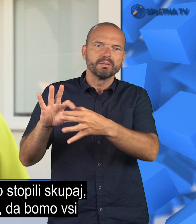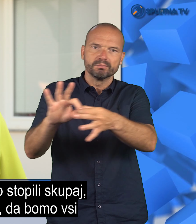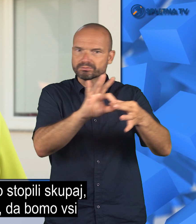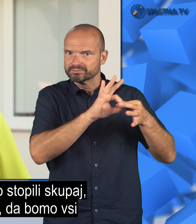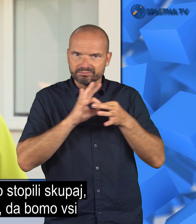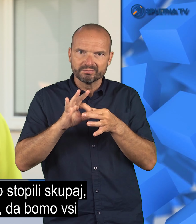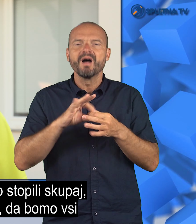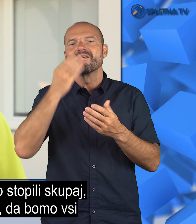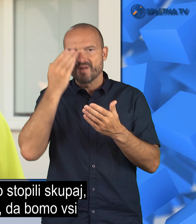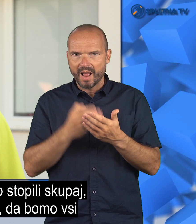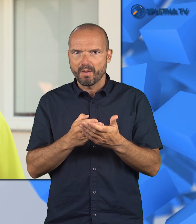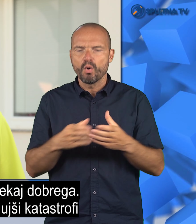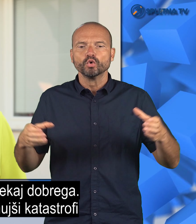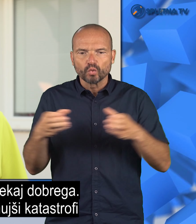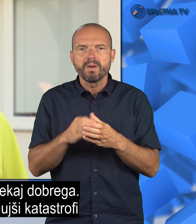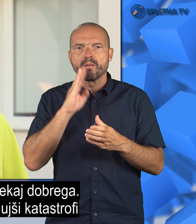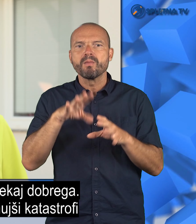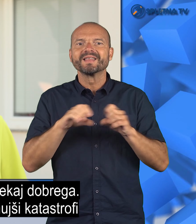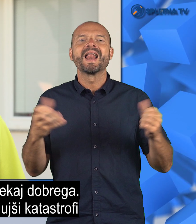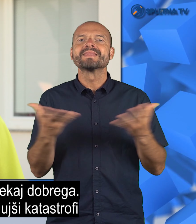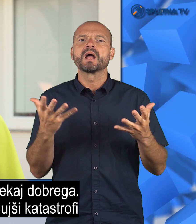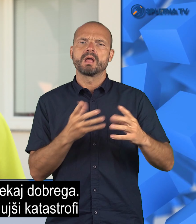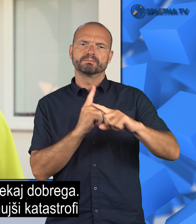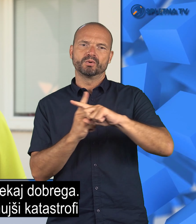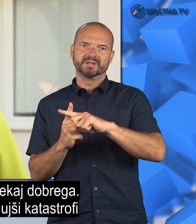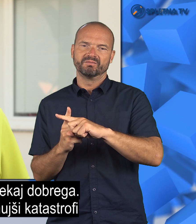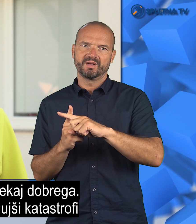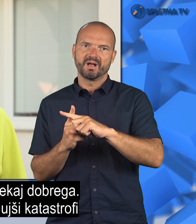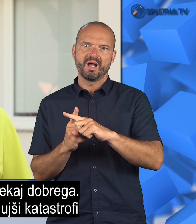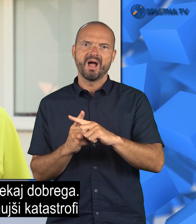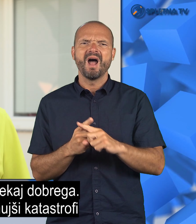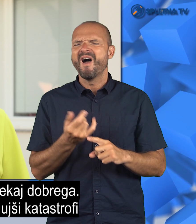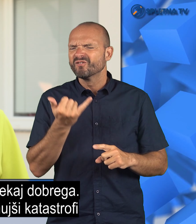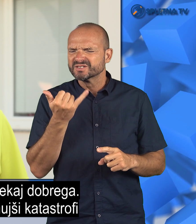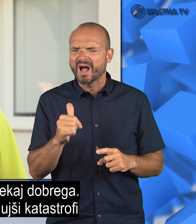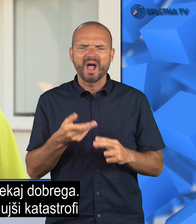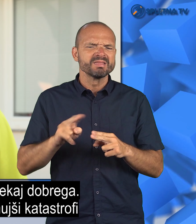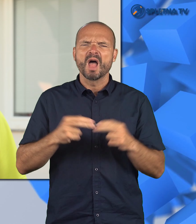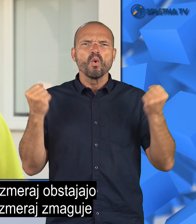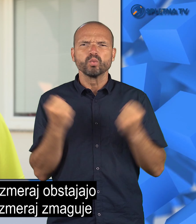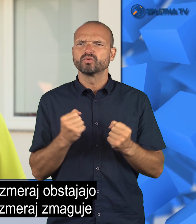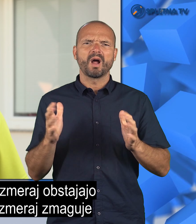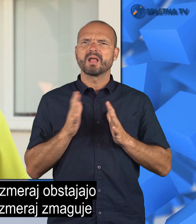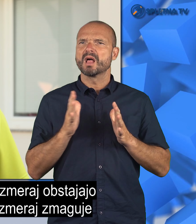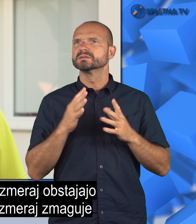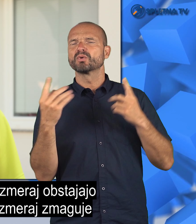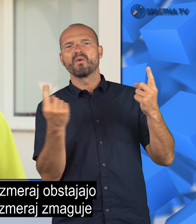da bomo vsi skupaj naredili nekaj dobrega. Sej vsaka, če najhujša katastrofa,